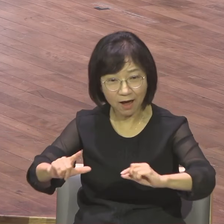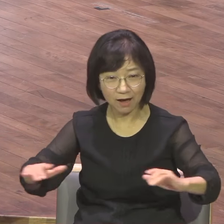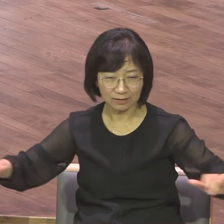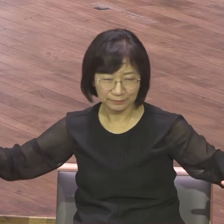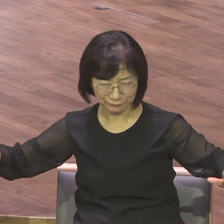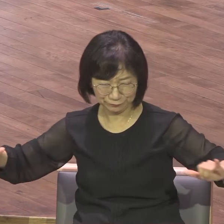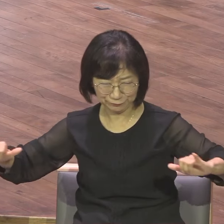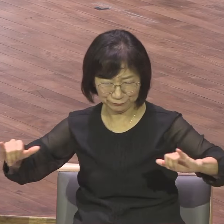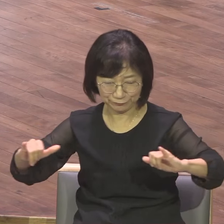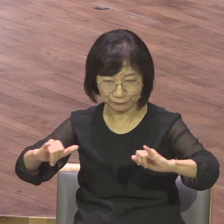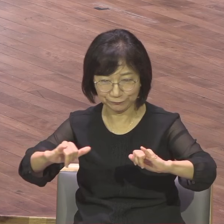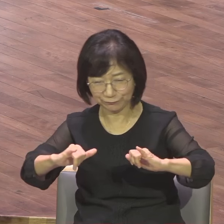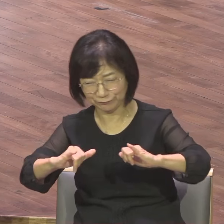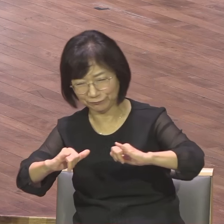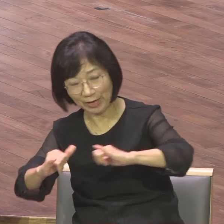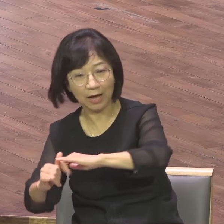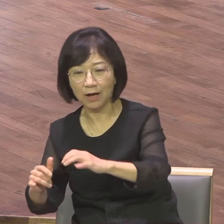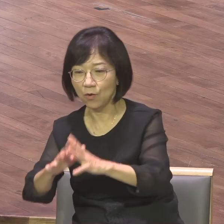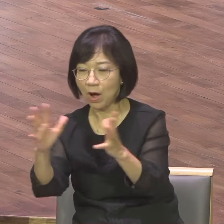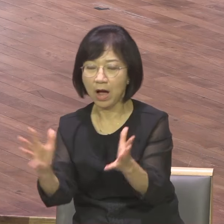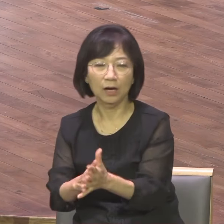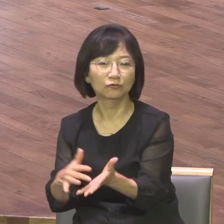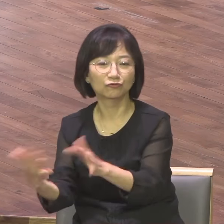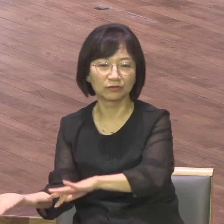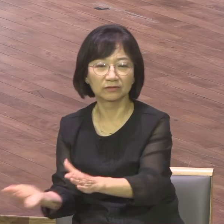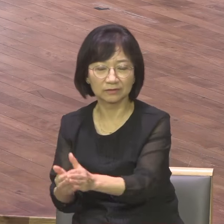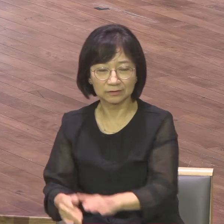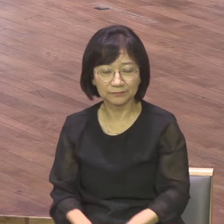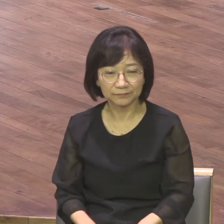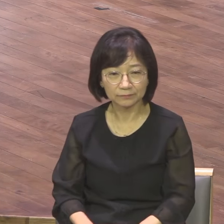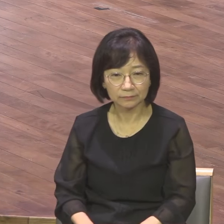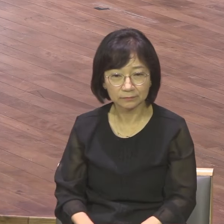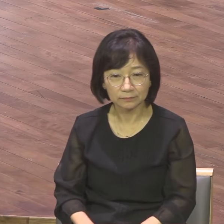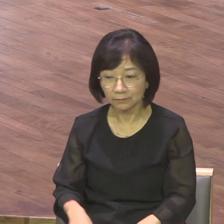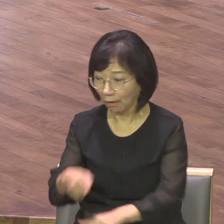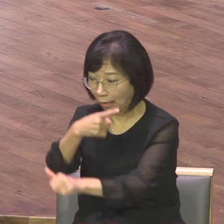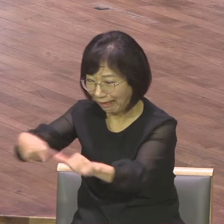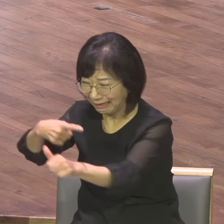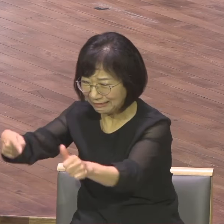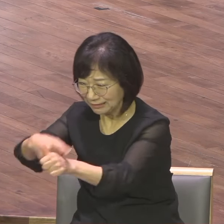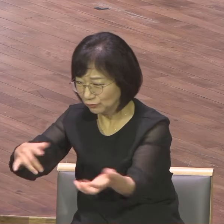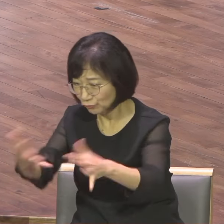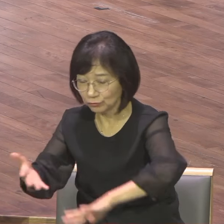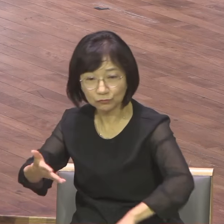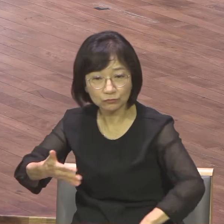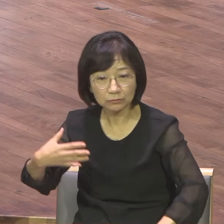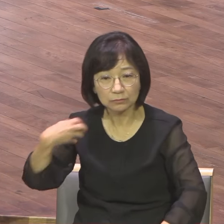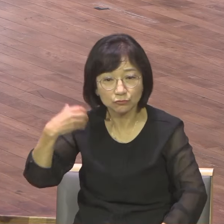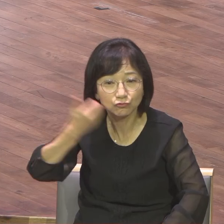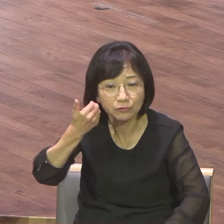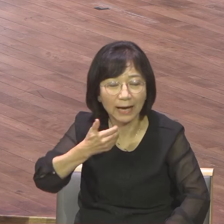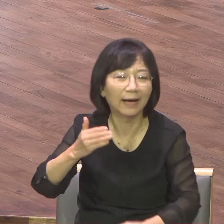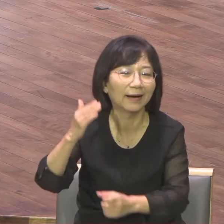다 죽었어. 다 죽였어. 누가 죽였어요? 하나님.